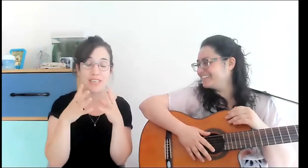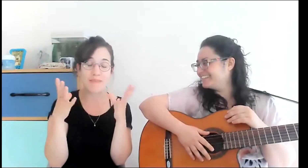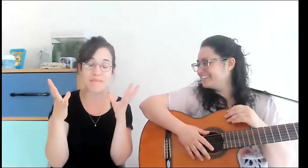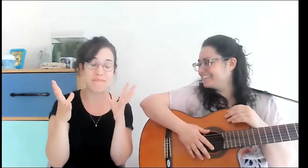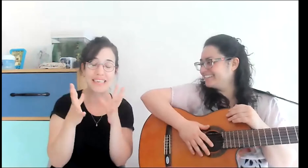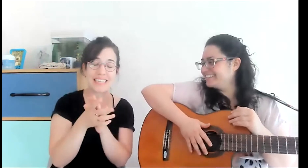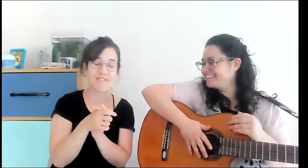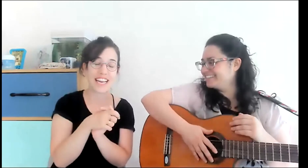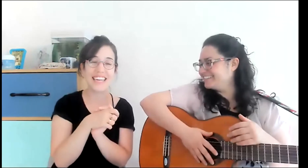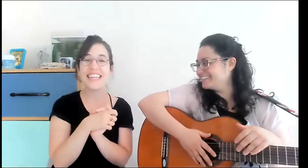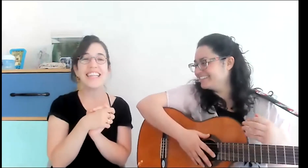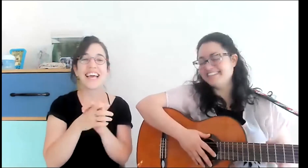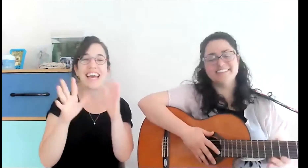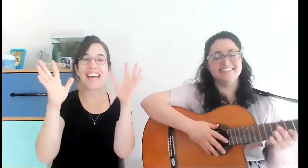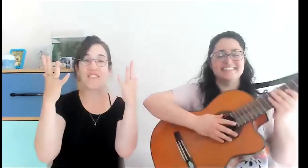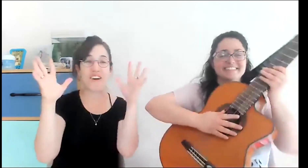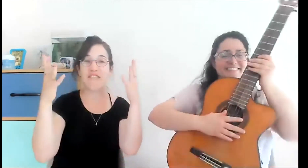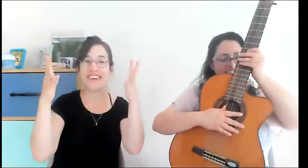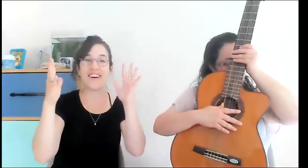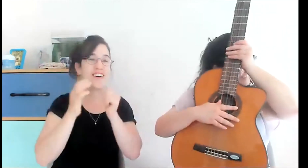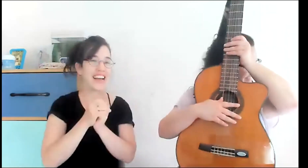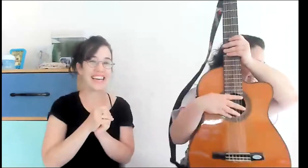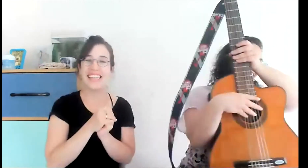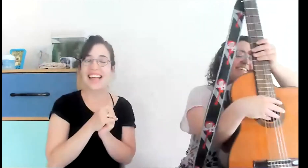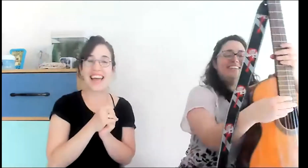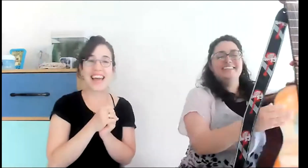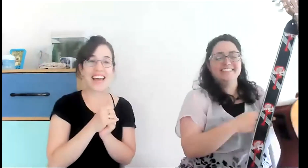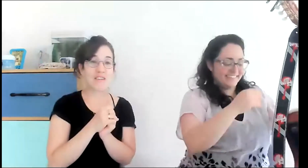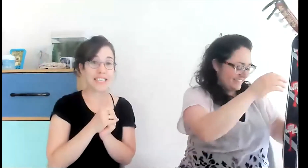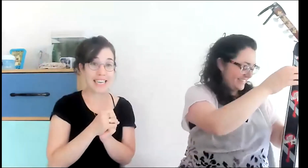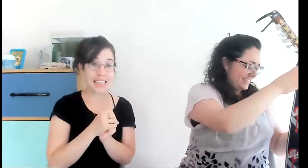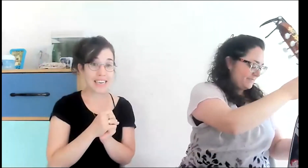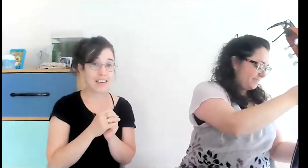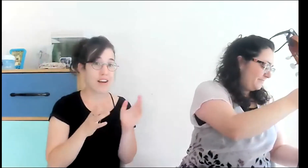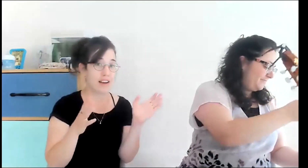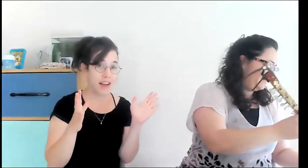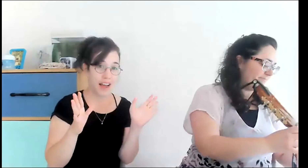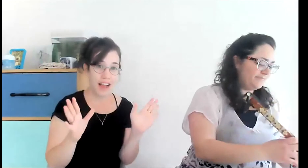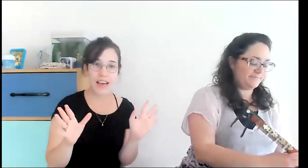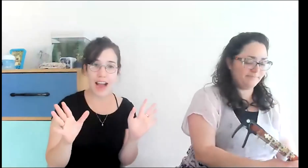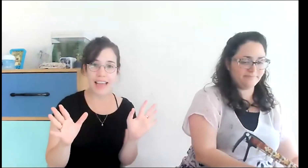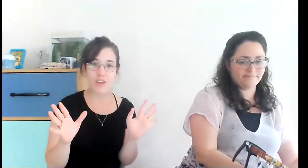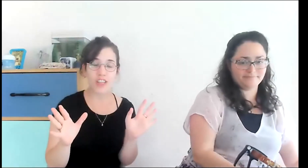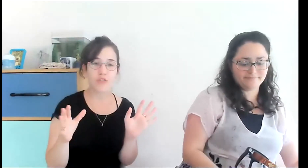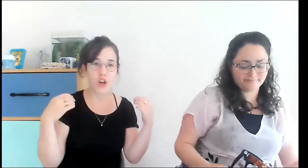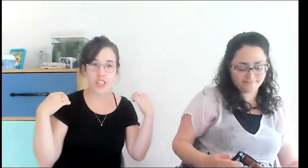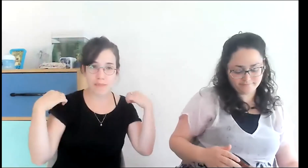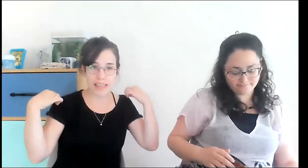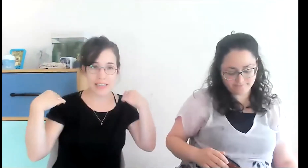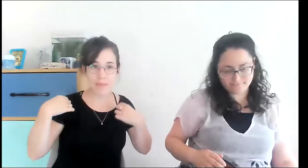הפעמונים המקסים שלה. וואו, אוקיי, בסדר, אז אני רק אגיד קודם שלא סימנתי איתה